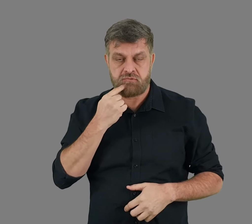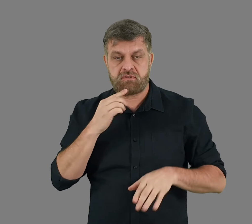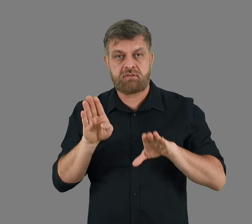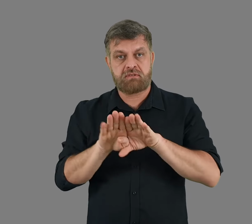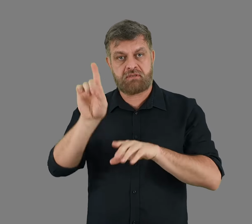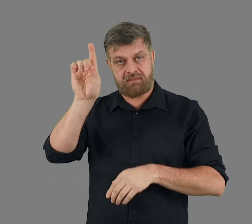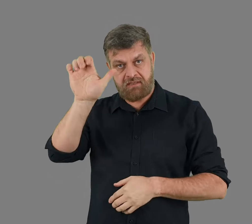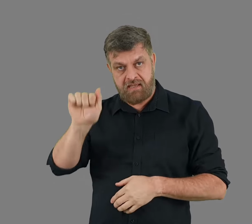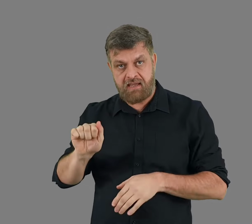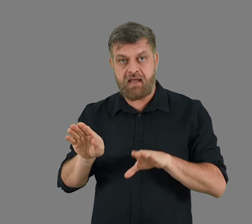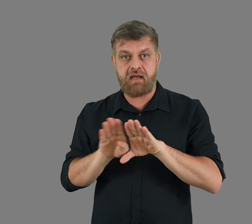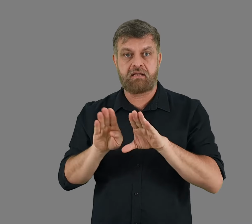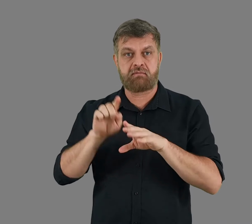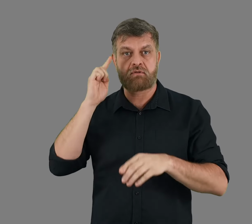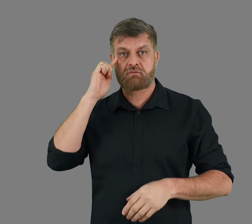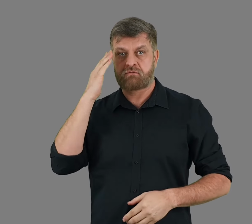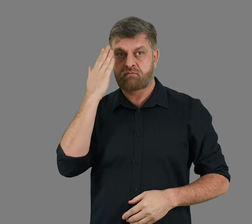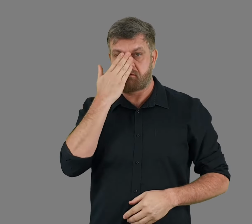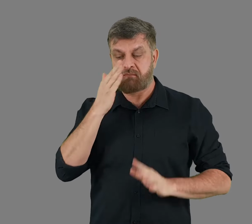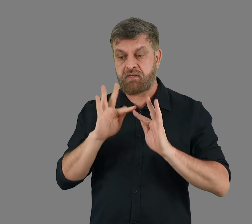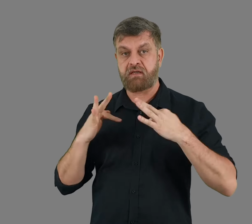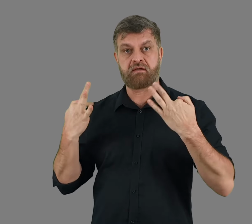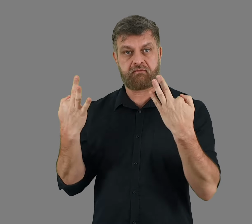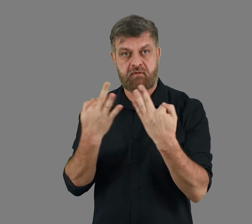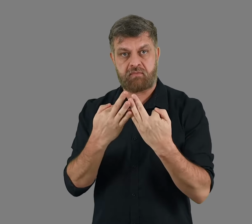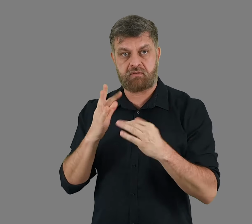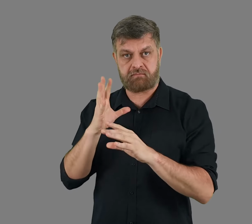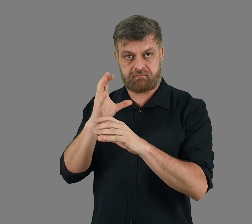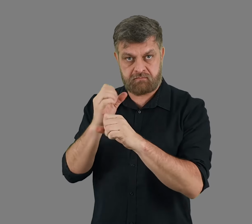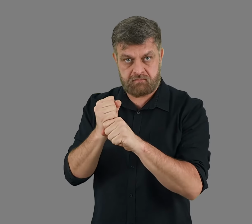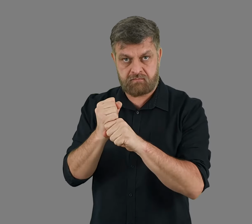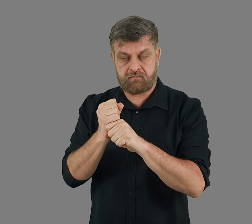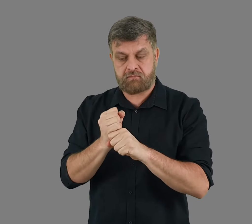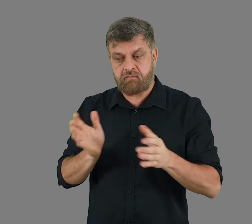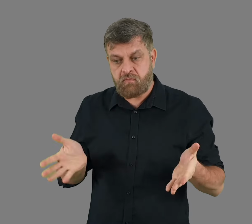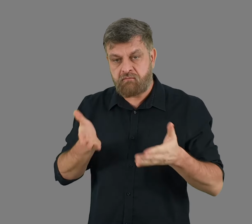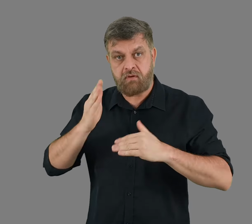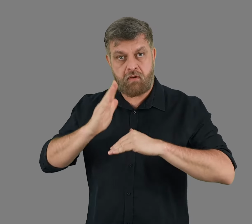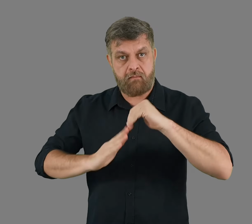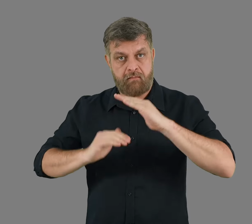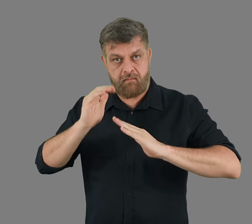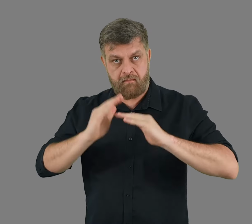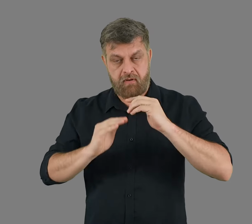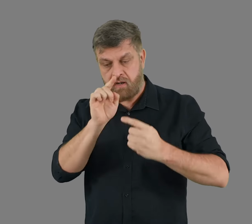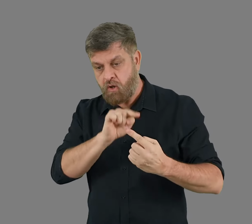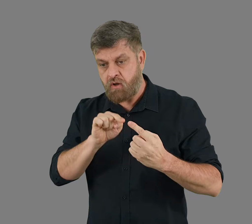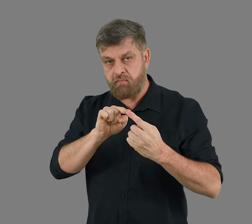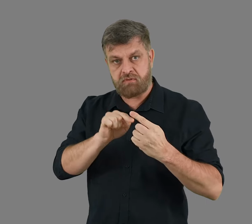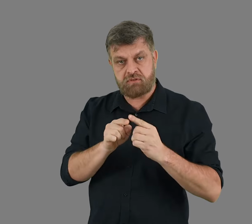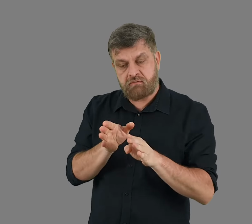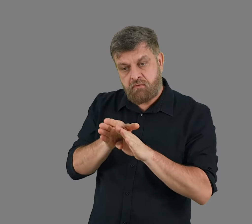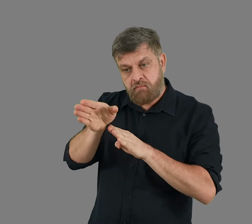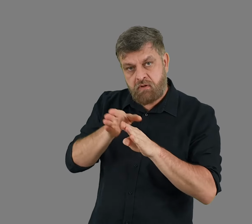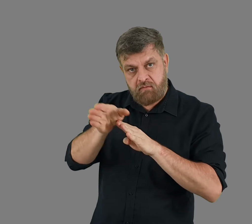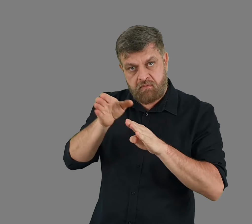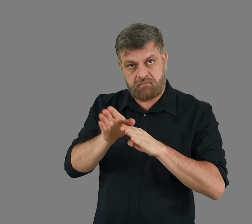ou surdo-cegueira e seus familiares, promovendo ações de prevenção, orientação, reabilitação